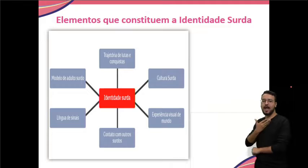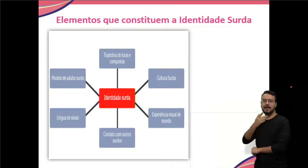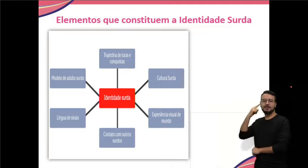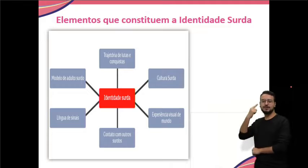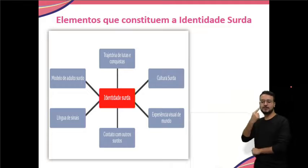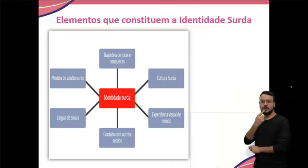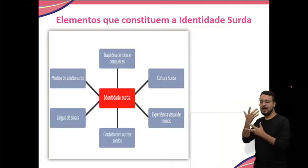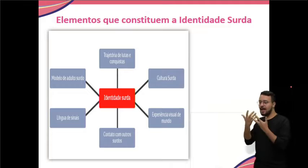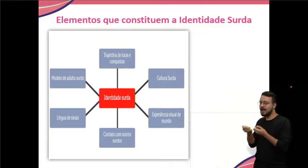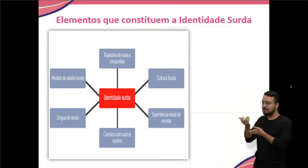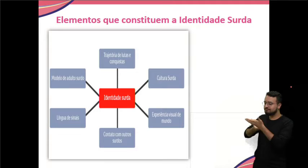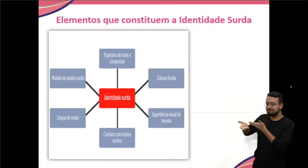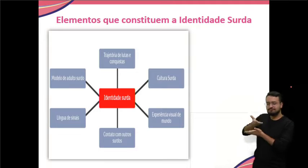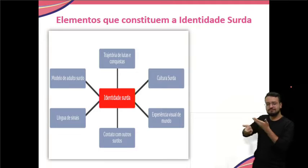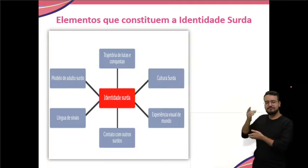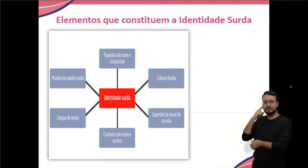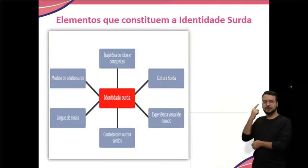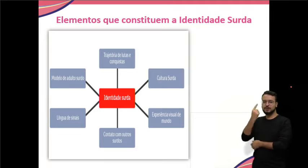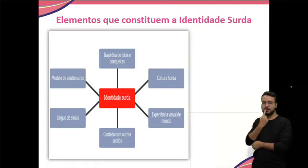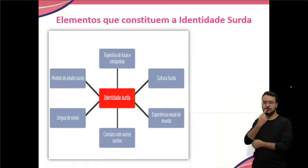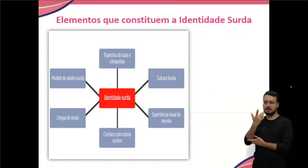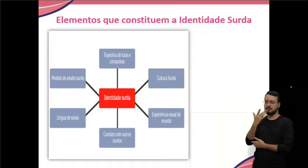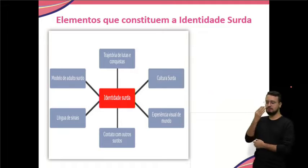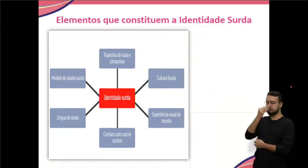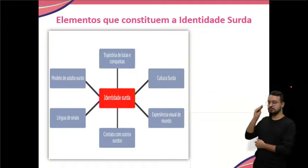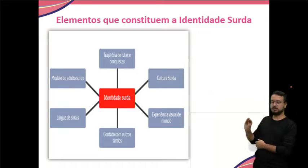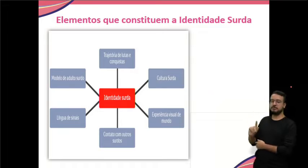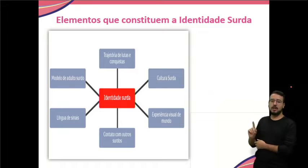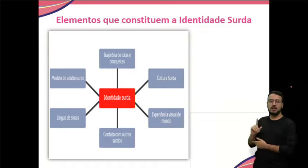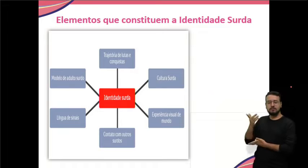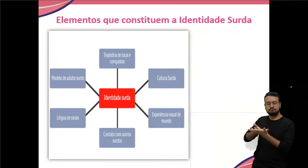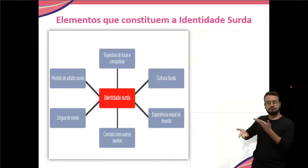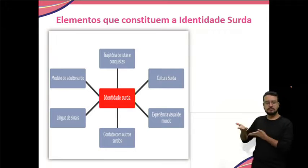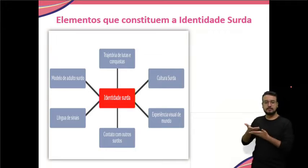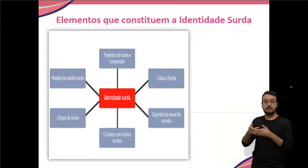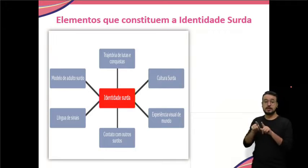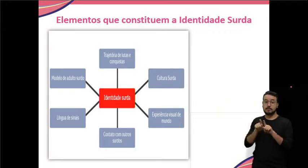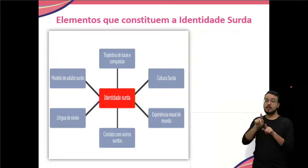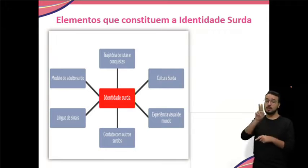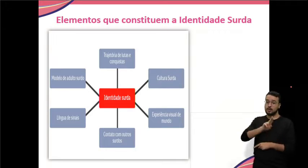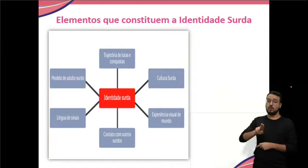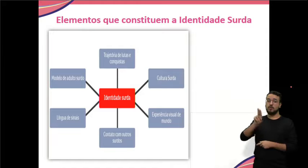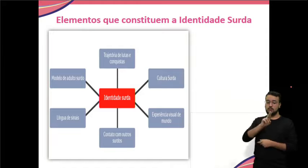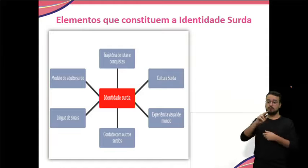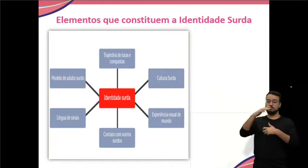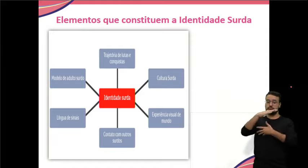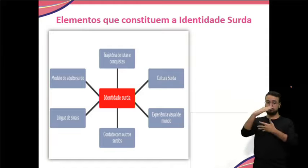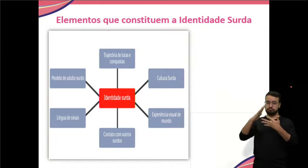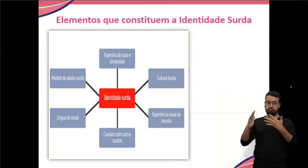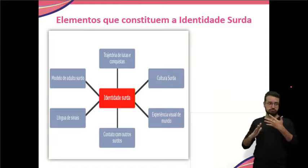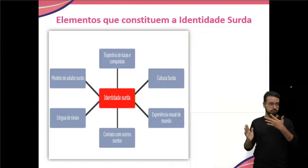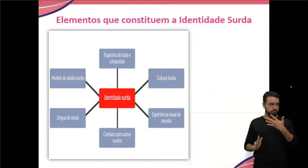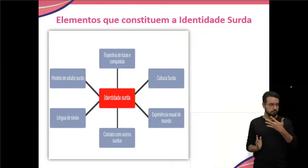contato com outros surdos. Ele utiliza, né, a língua de sinais, com certeza, são proficientes na língua de